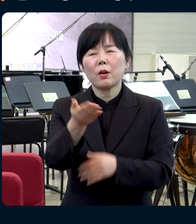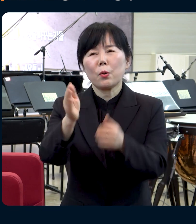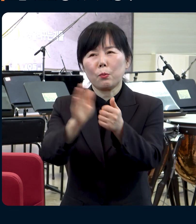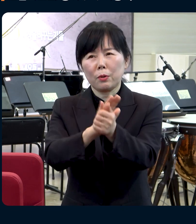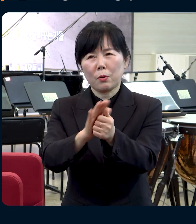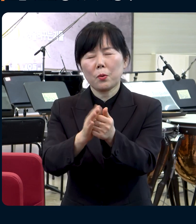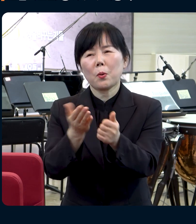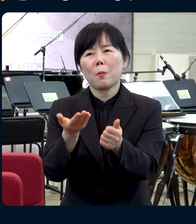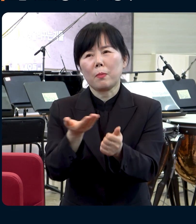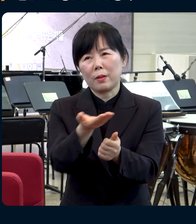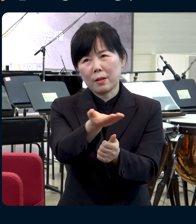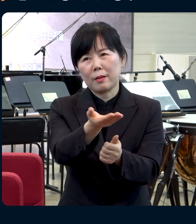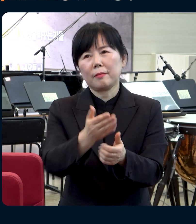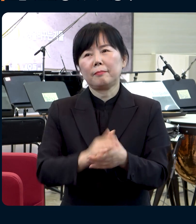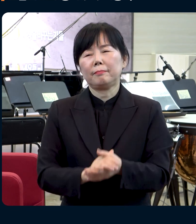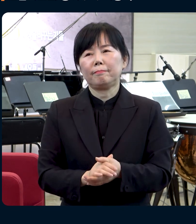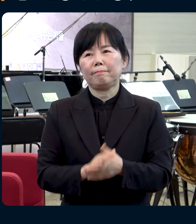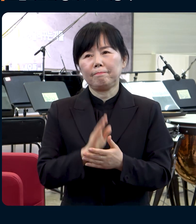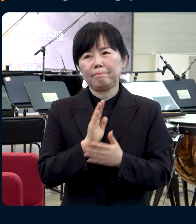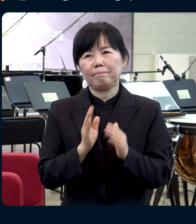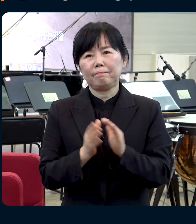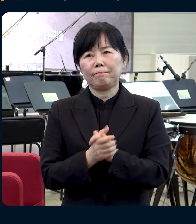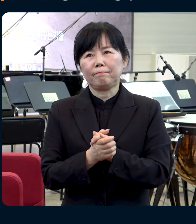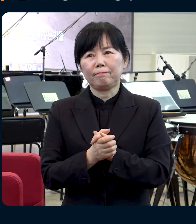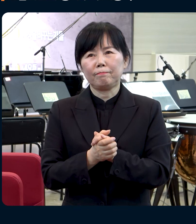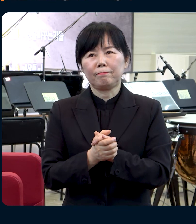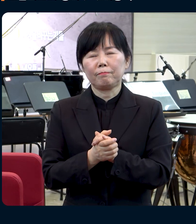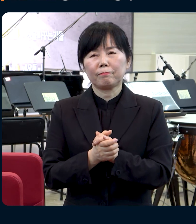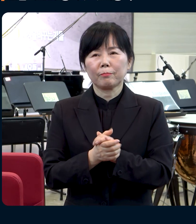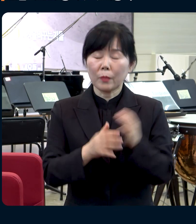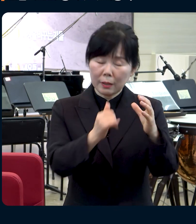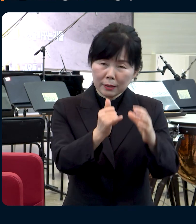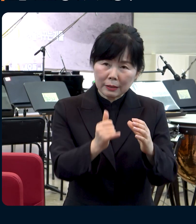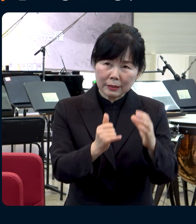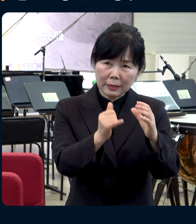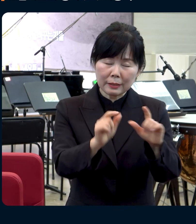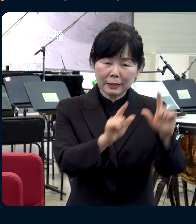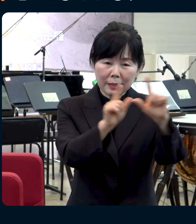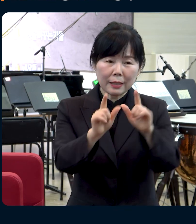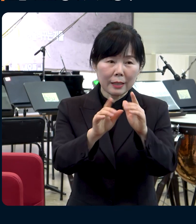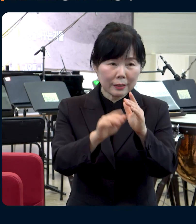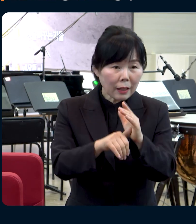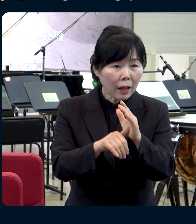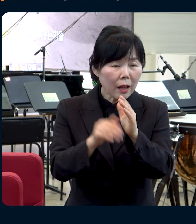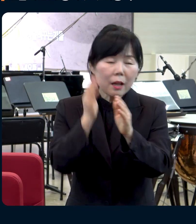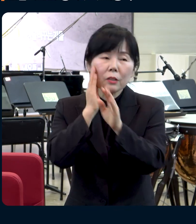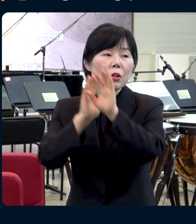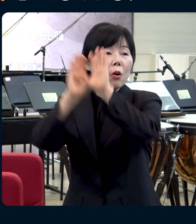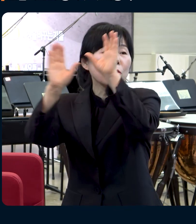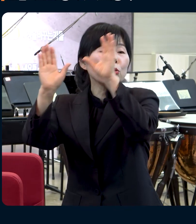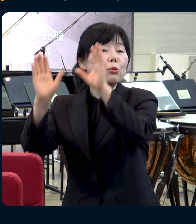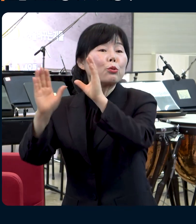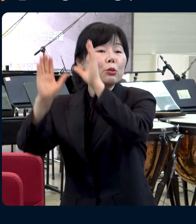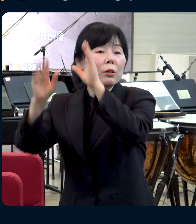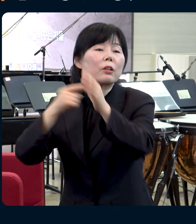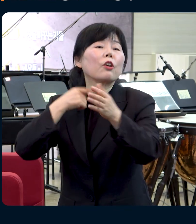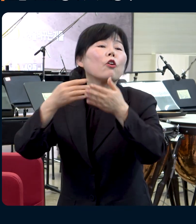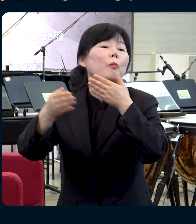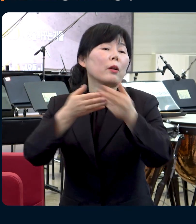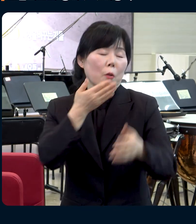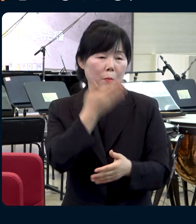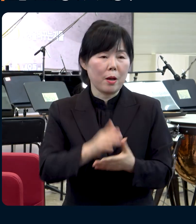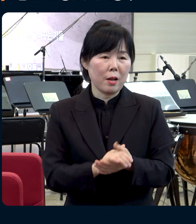그들이 위로를 받을 것이며. 아멘. 여러분, 이 땅 가운데서요 우리가 천국을 경험할 수 있습니다. 어떨 때